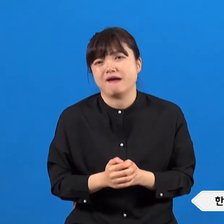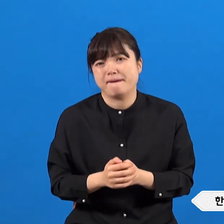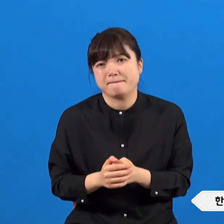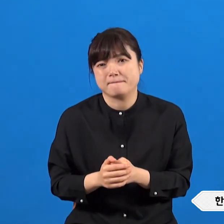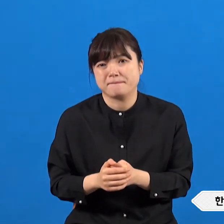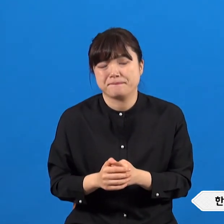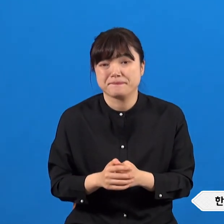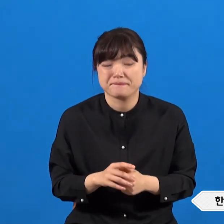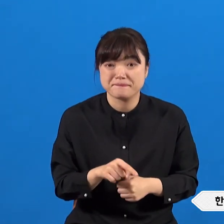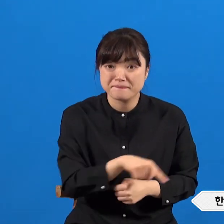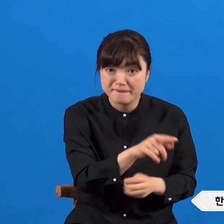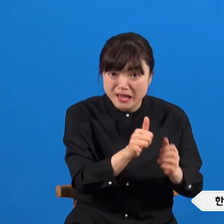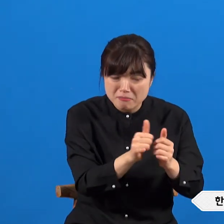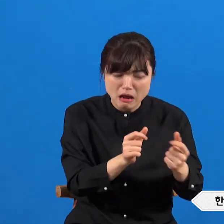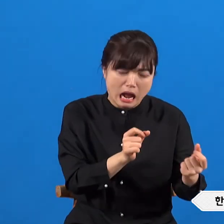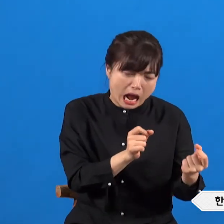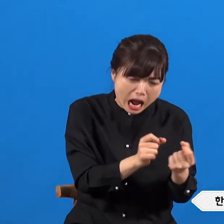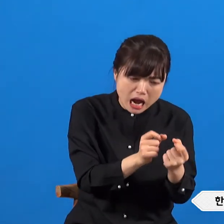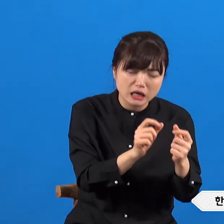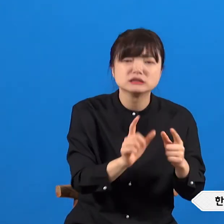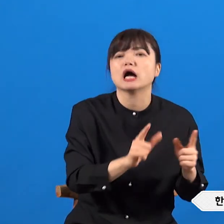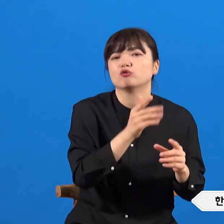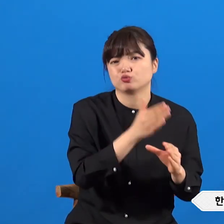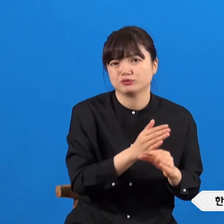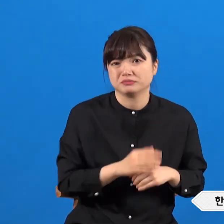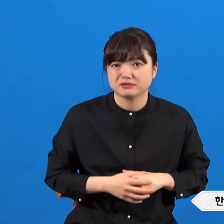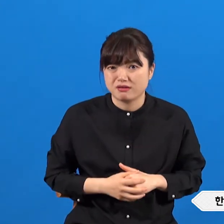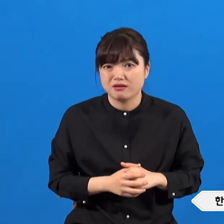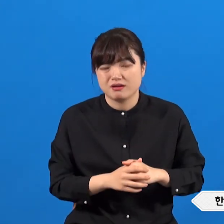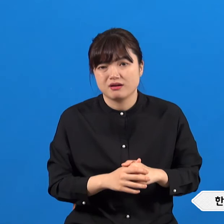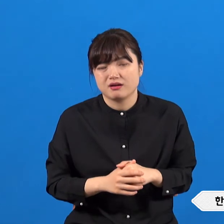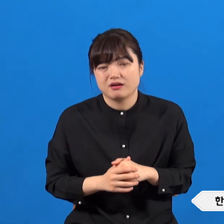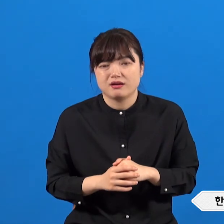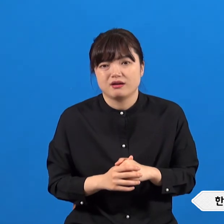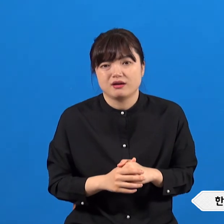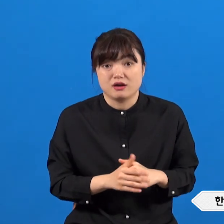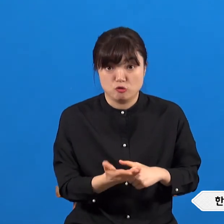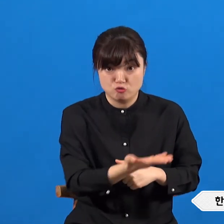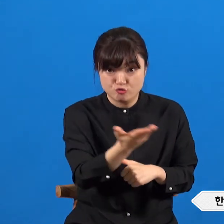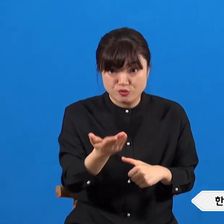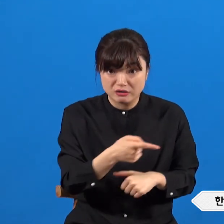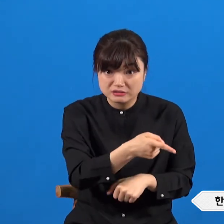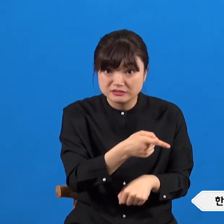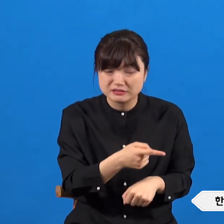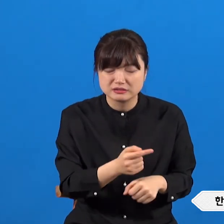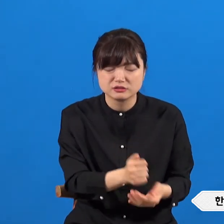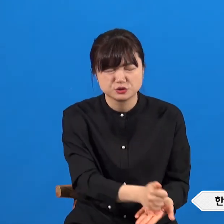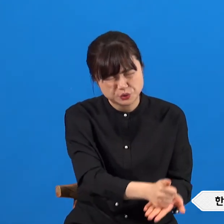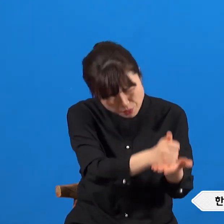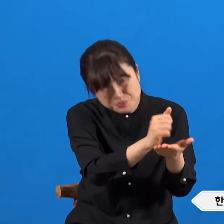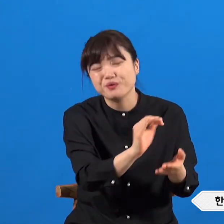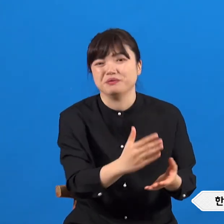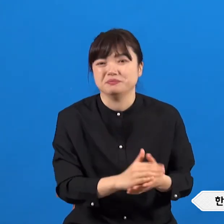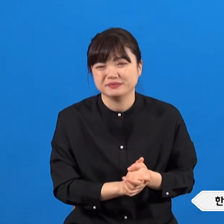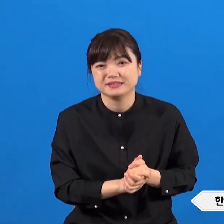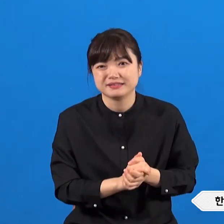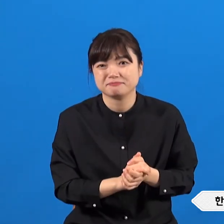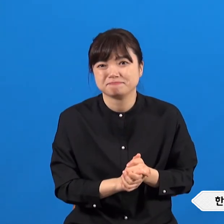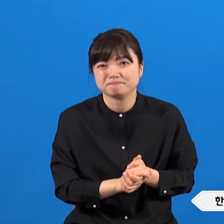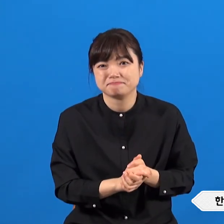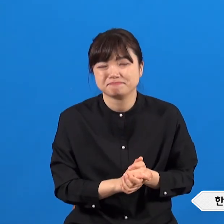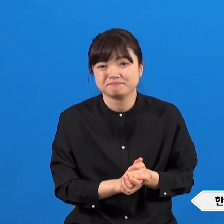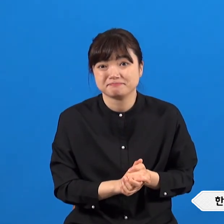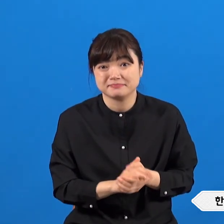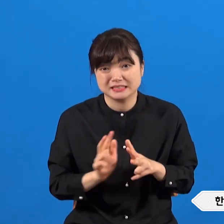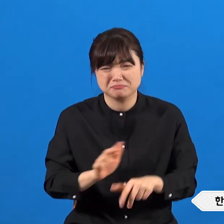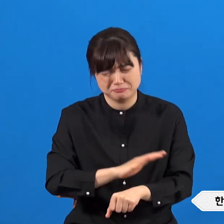그들이 우리 가까이 곁에 살고 있습니다. 우리가 그들을 섬겨야 되겠습니다.